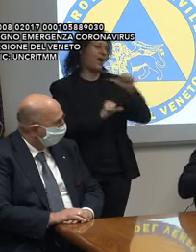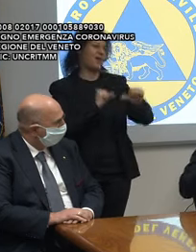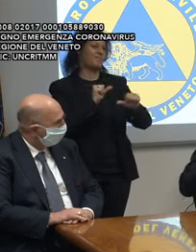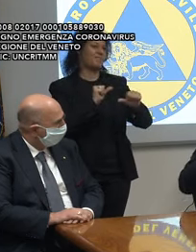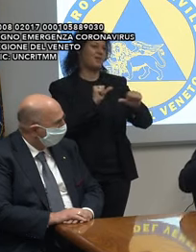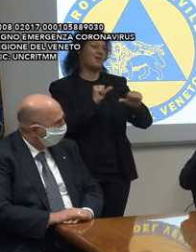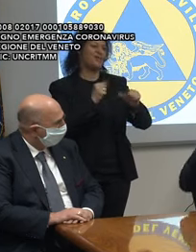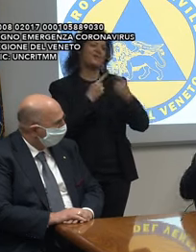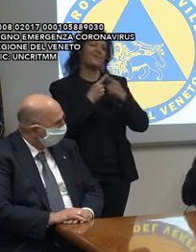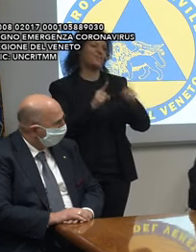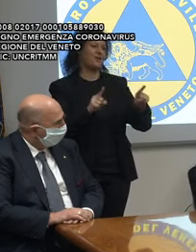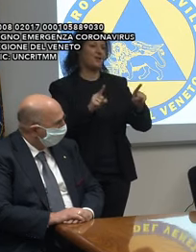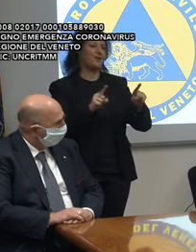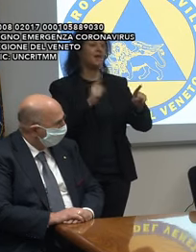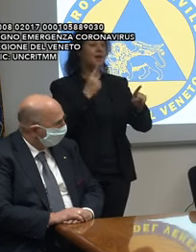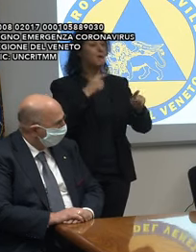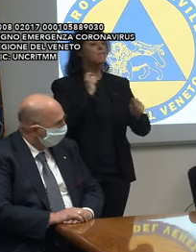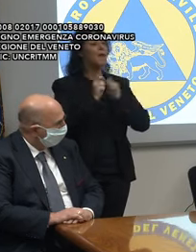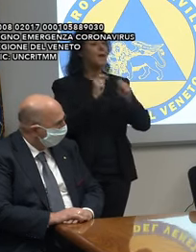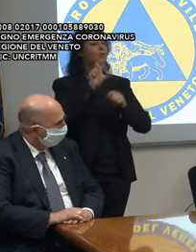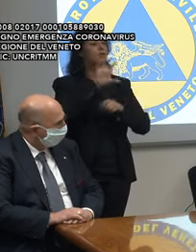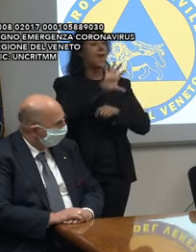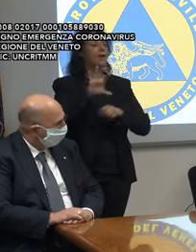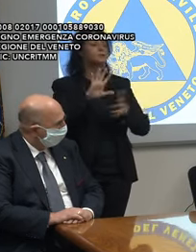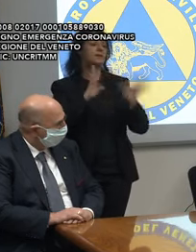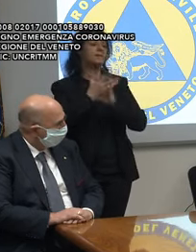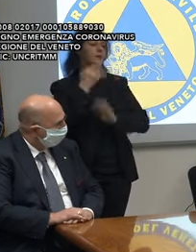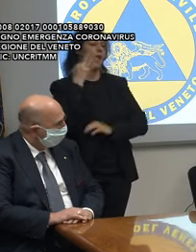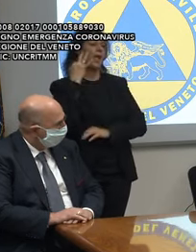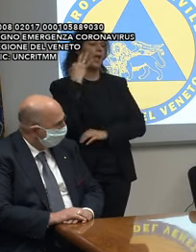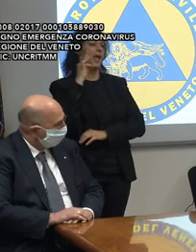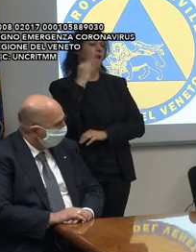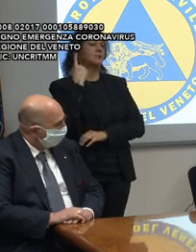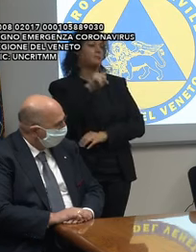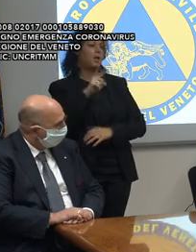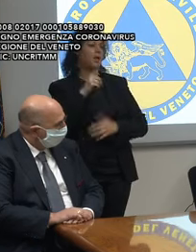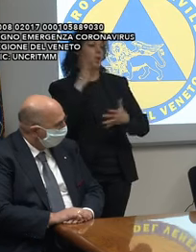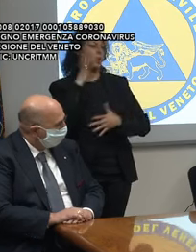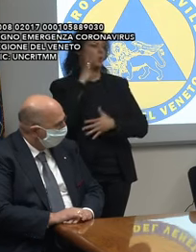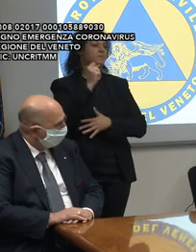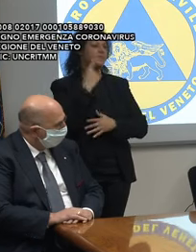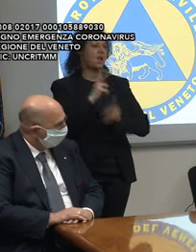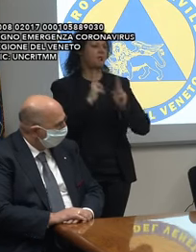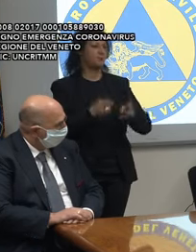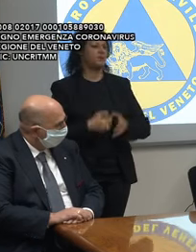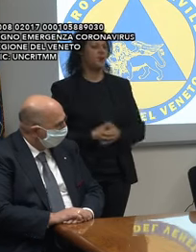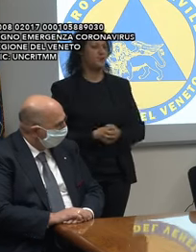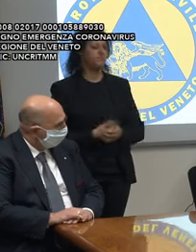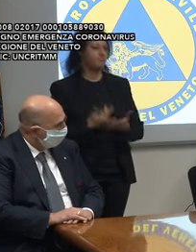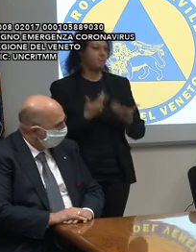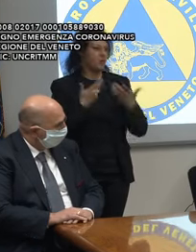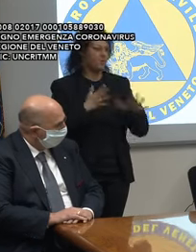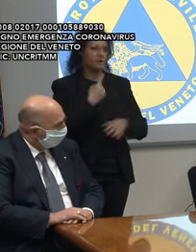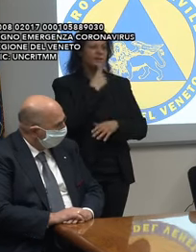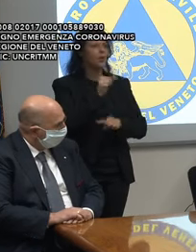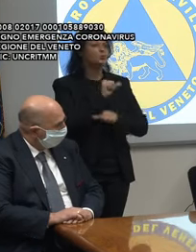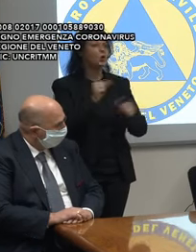sarà qualcosa di eccellenza per quanto riguarda l'università. Per cui ho finito, io dico solo che lavorando